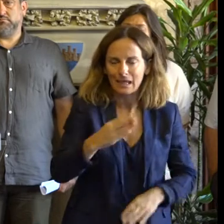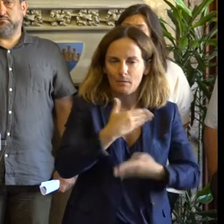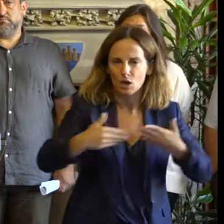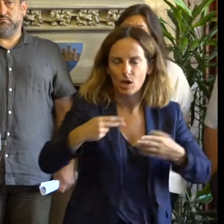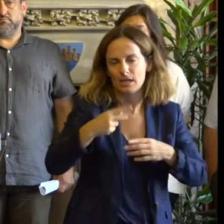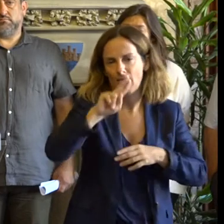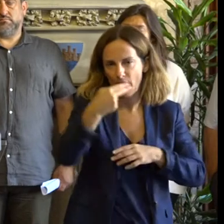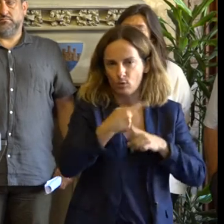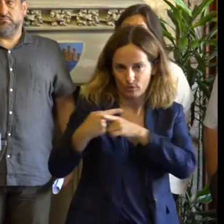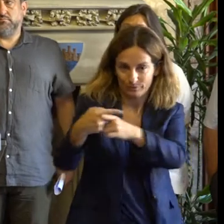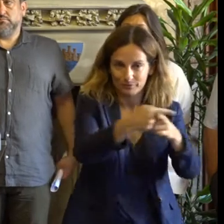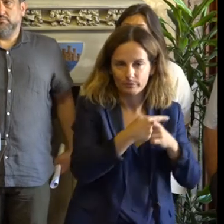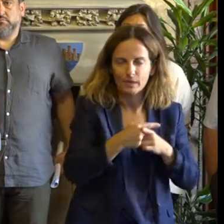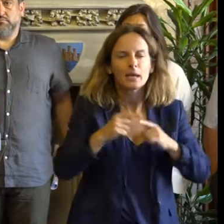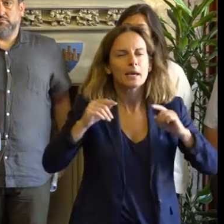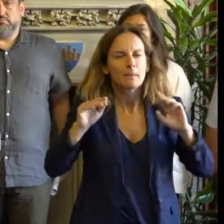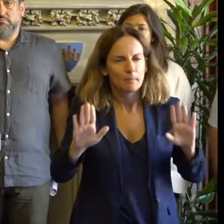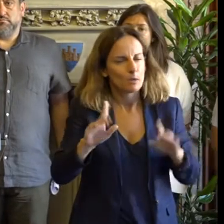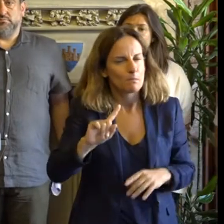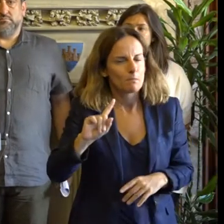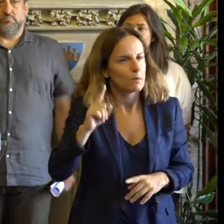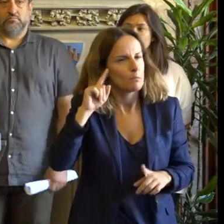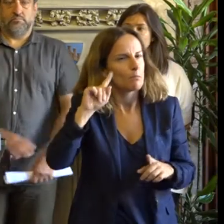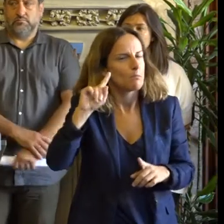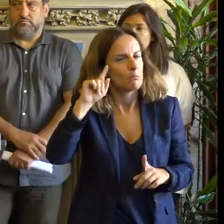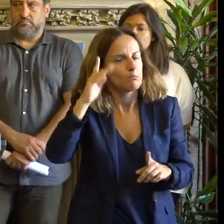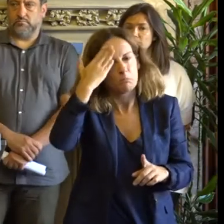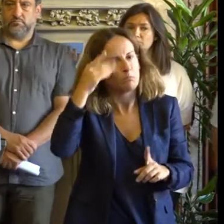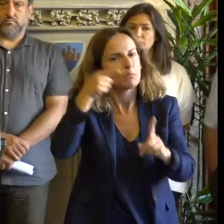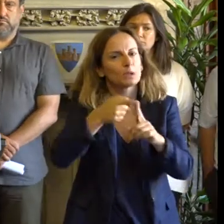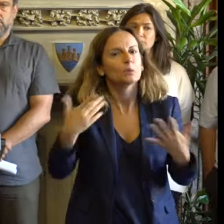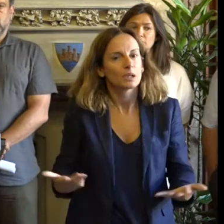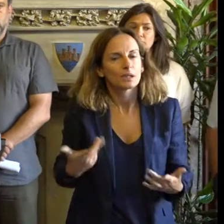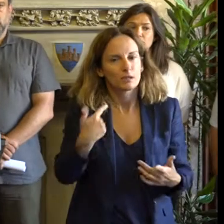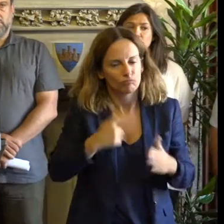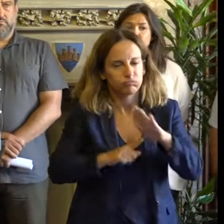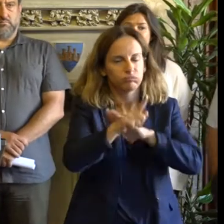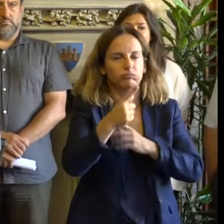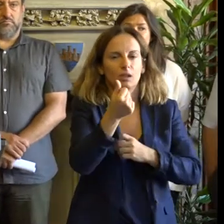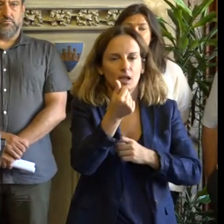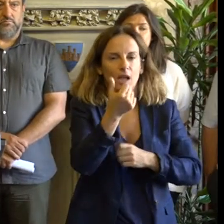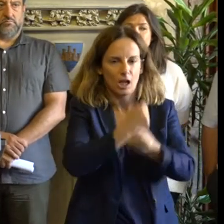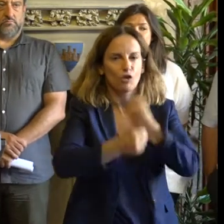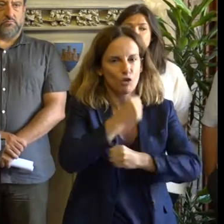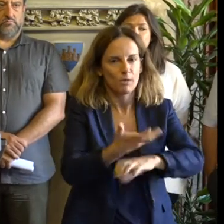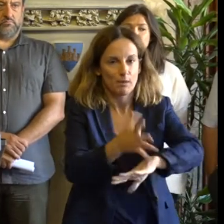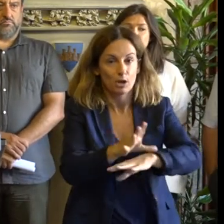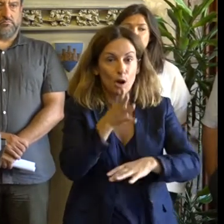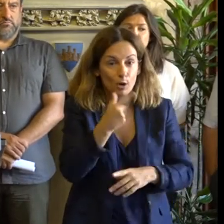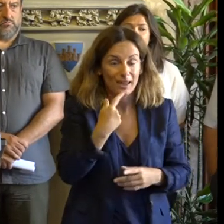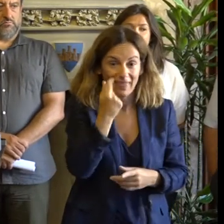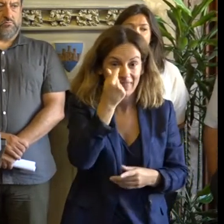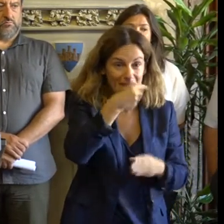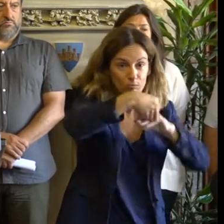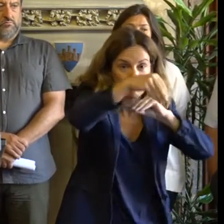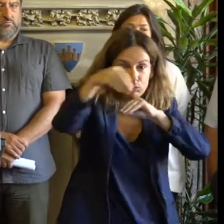per recuperar l'economia de Mallorca. Entenem que són projectes que se fan a nivell d'Ajuntament i que, per tant, també tindran una repercussió directa damunt